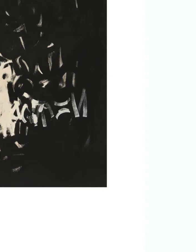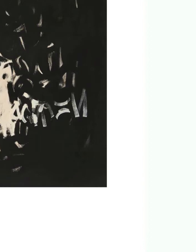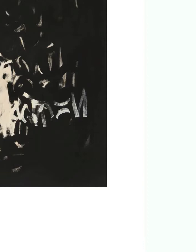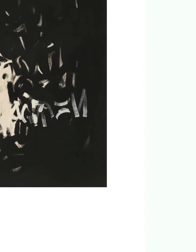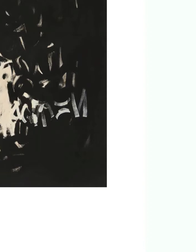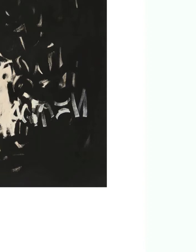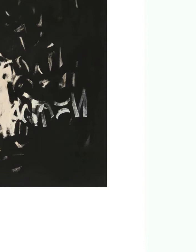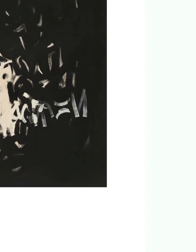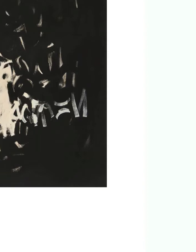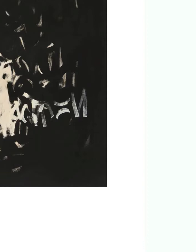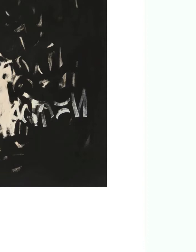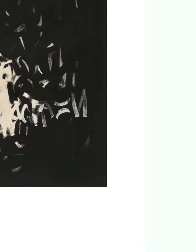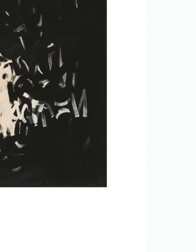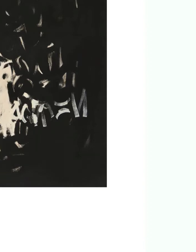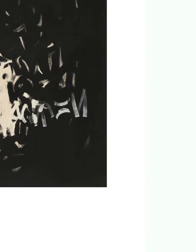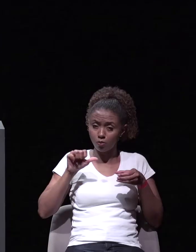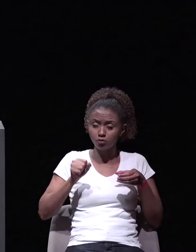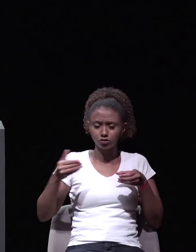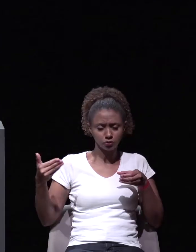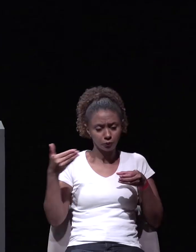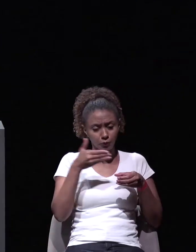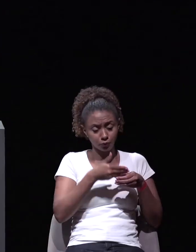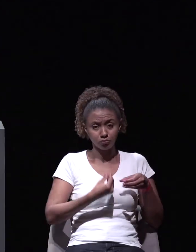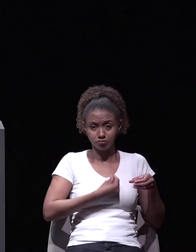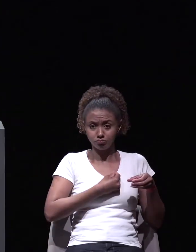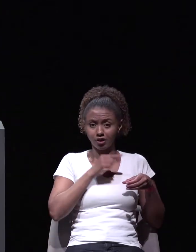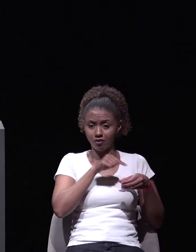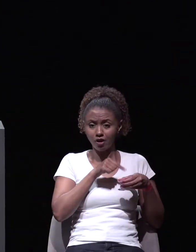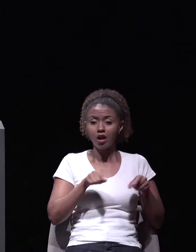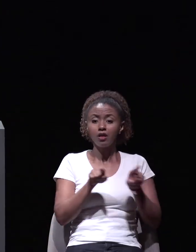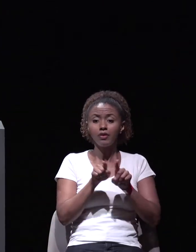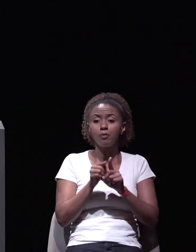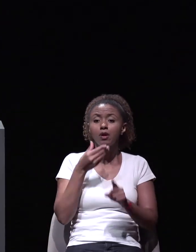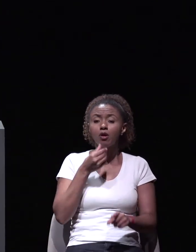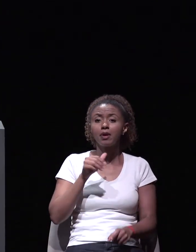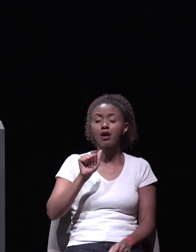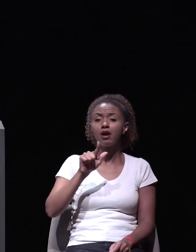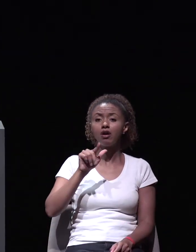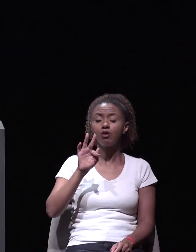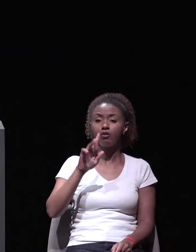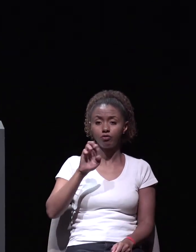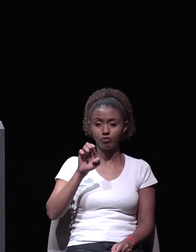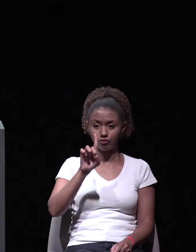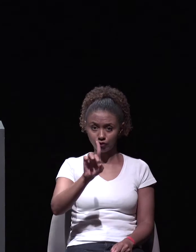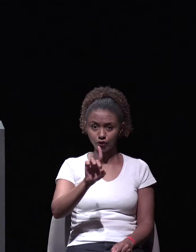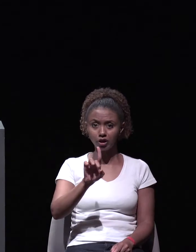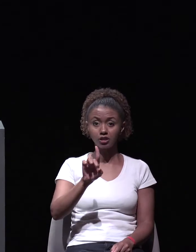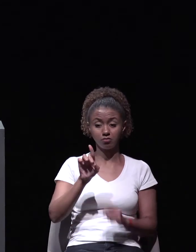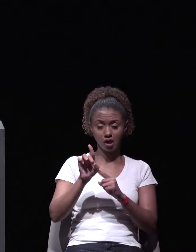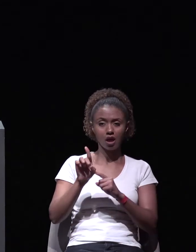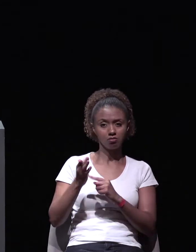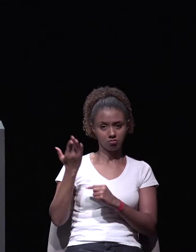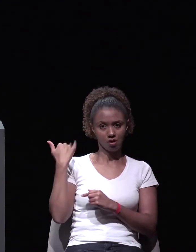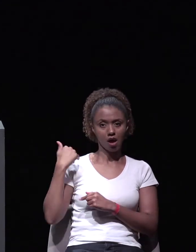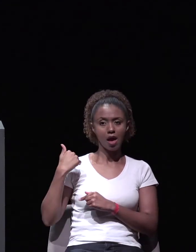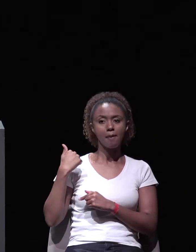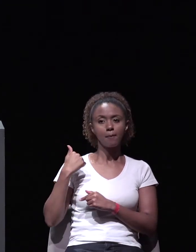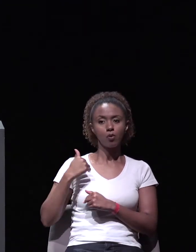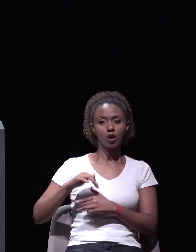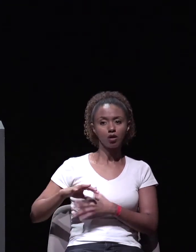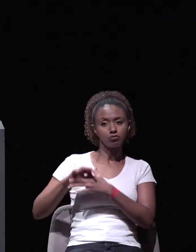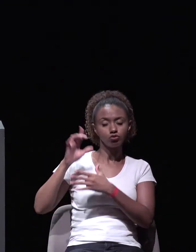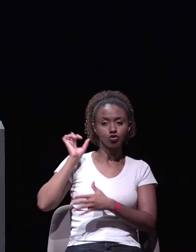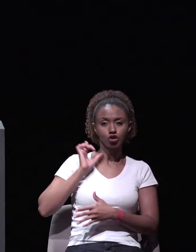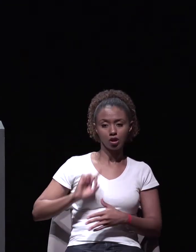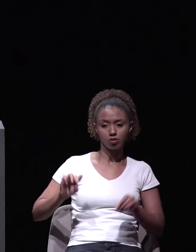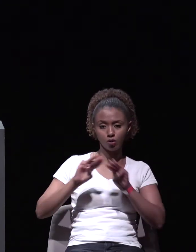estava lá. Não só ele estava lá, como estava também o Alfred Barr, que era, naquele momento, diretor do Museu de Arte